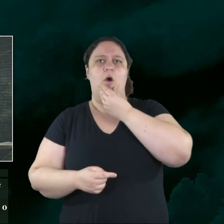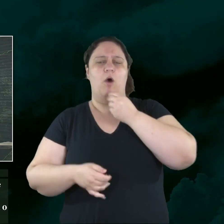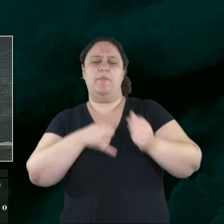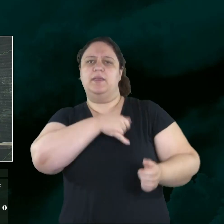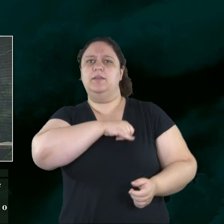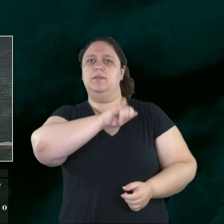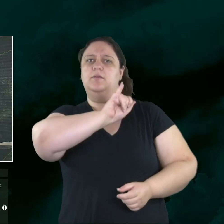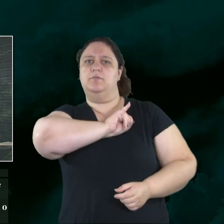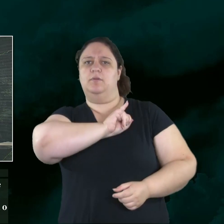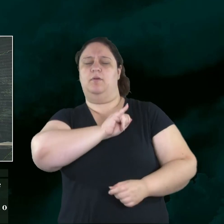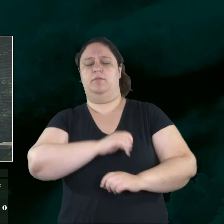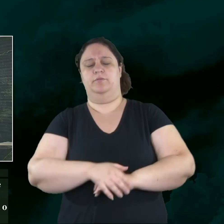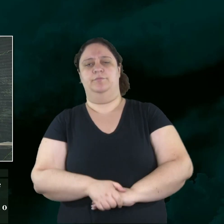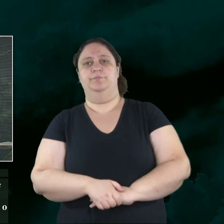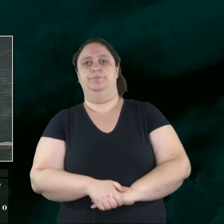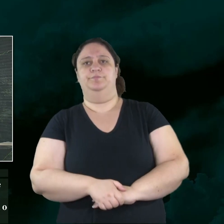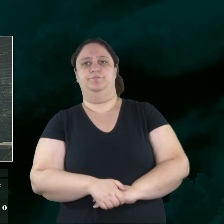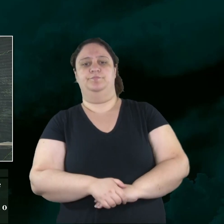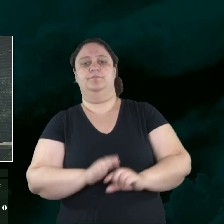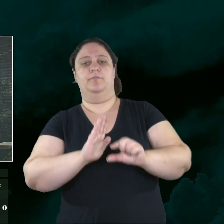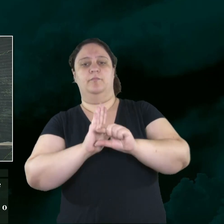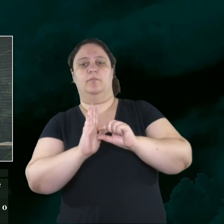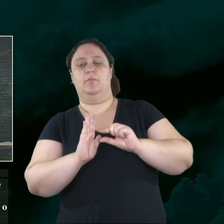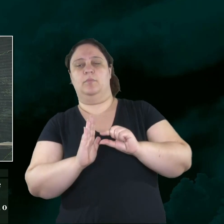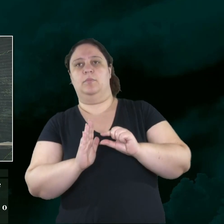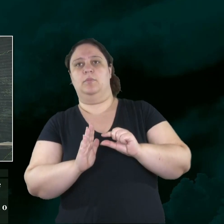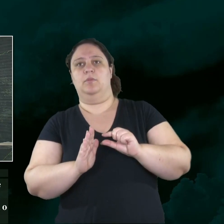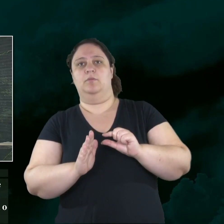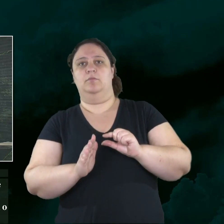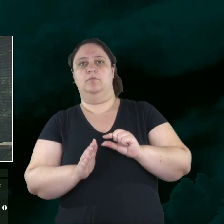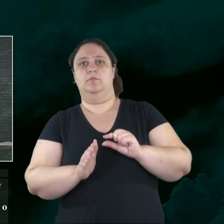perdição. Tá? E no versículo